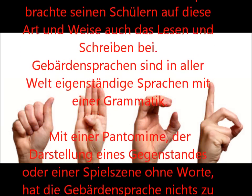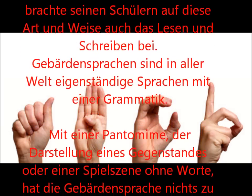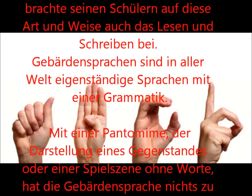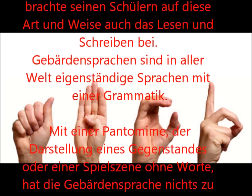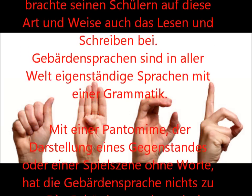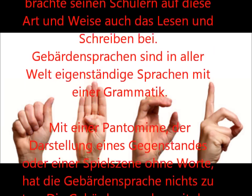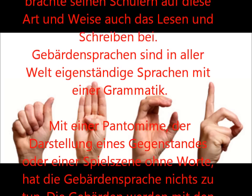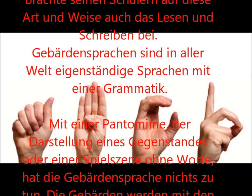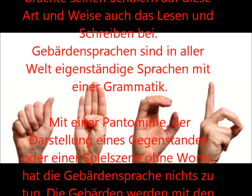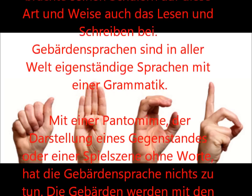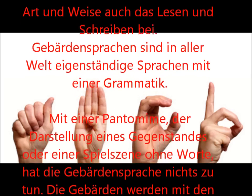Herr, umhagel dich,